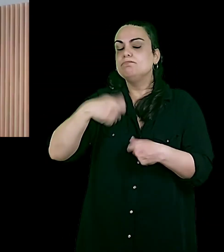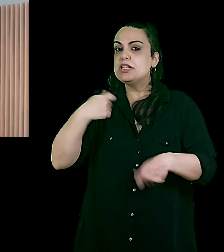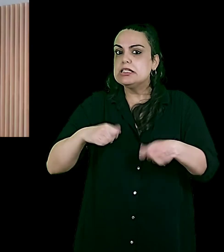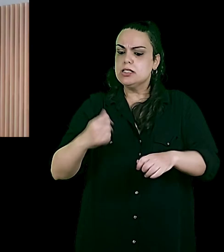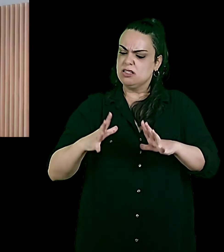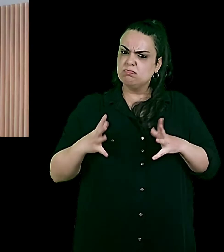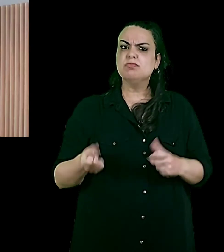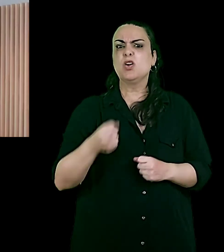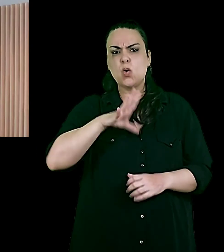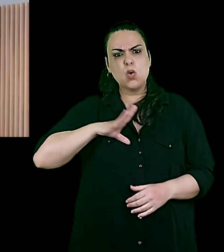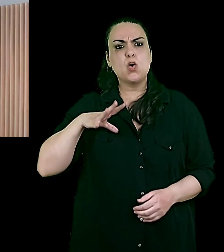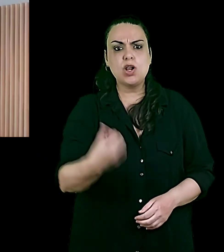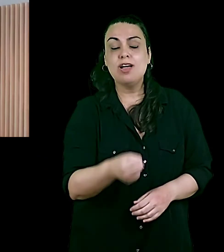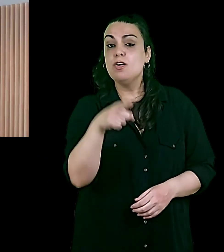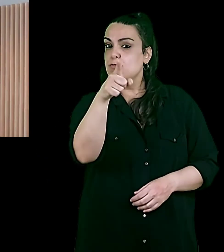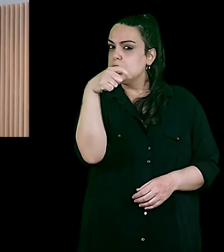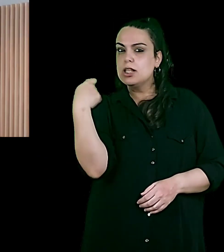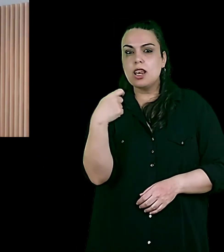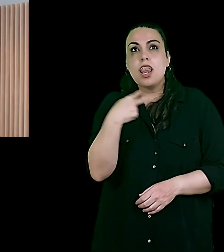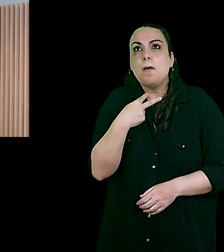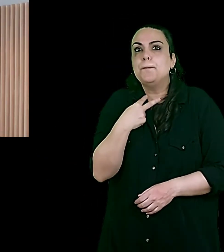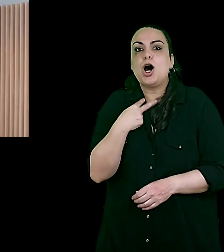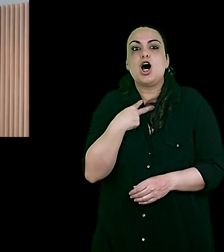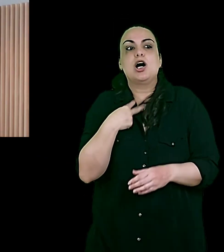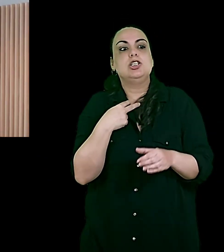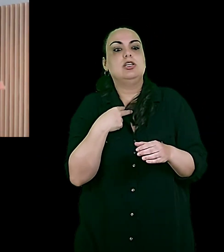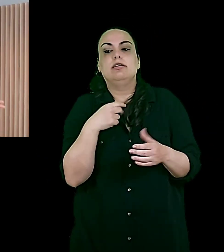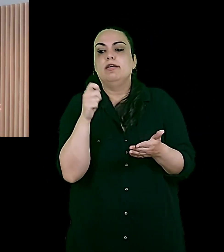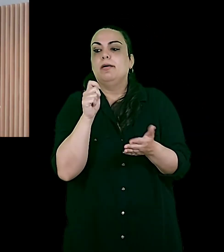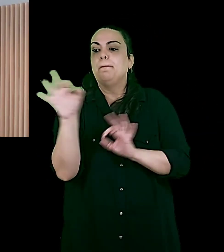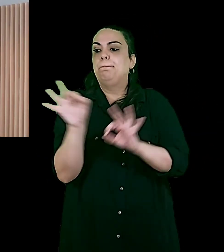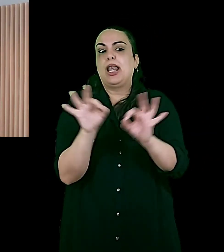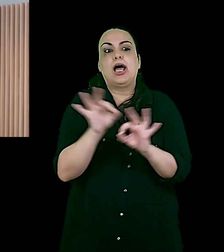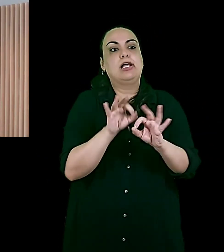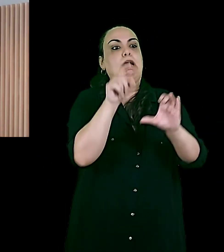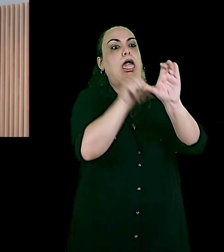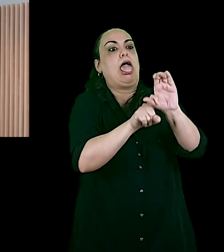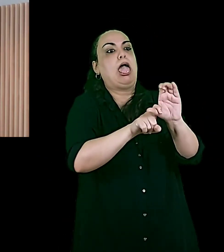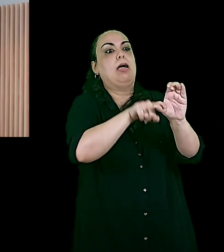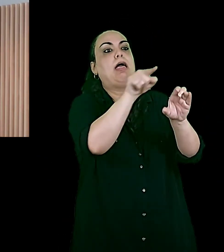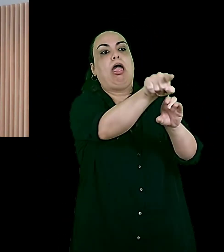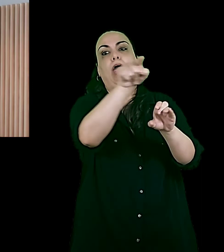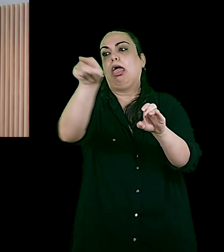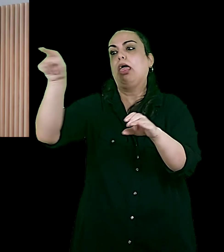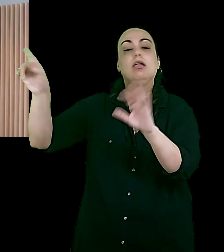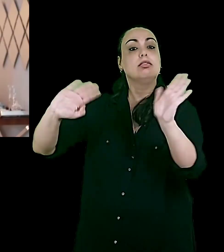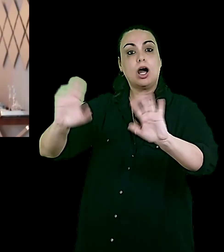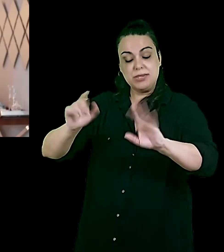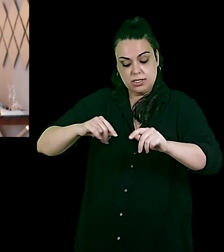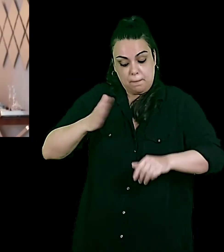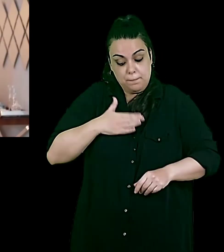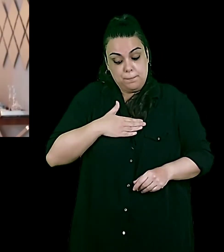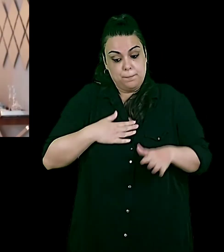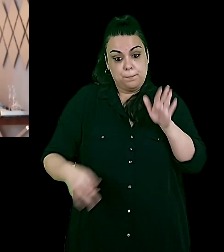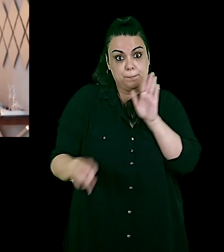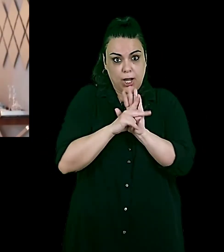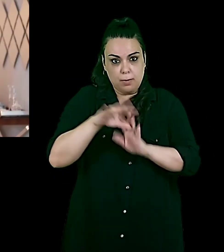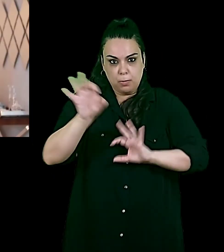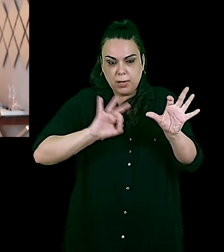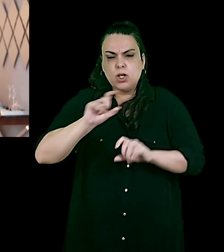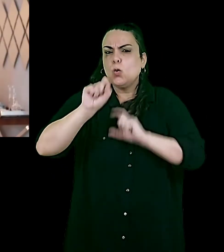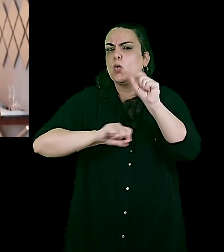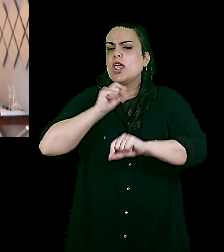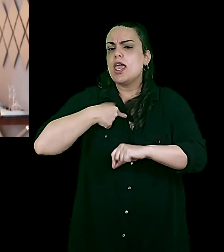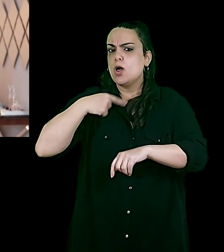dela. E é isso que a gente tem que entender. Você não pode fazer plano contando com terceiros. Você precisa fazer os seus planos. Estabelecer um programa daquilo